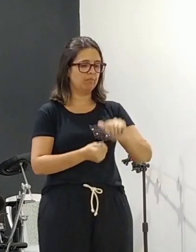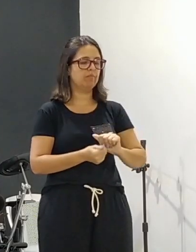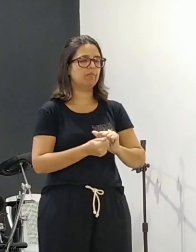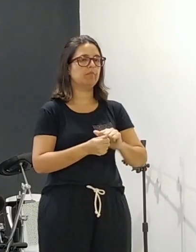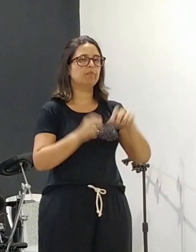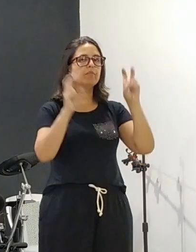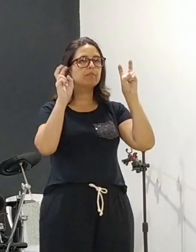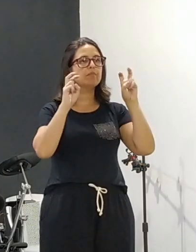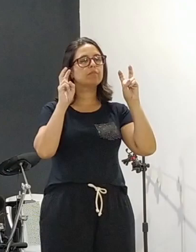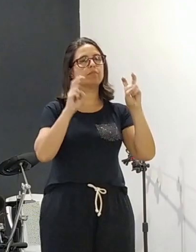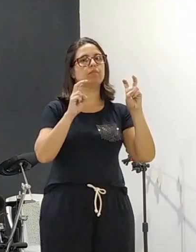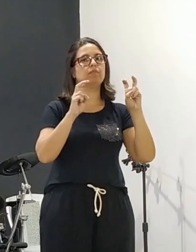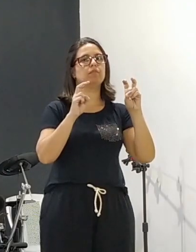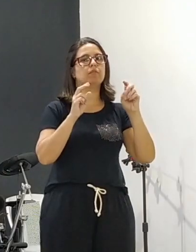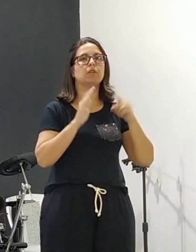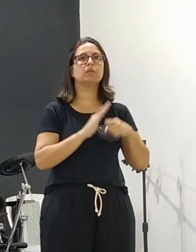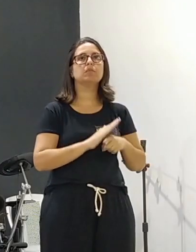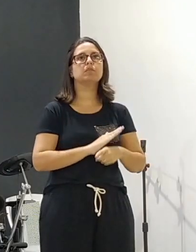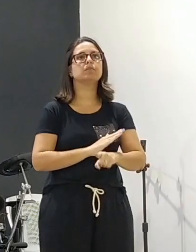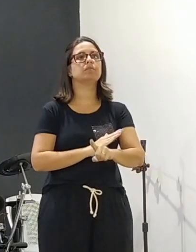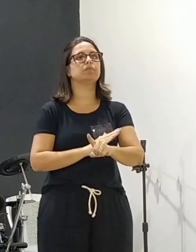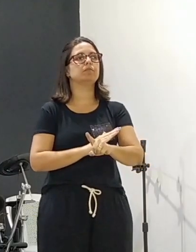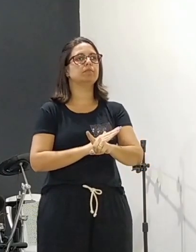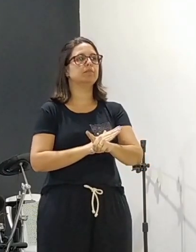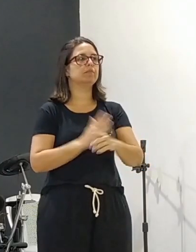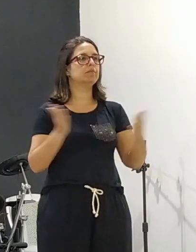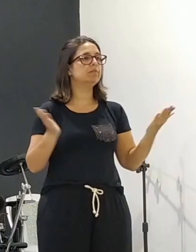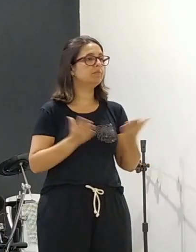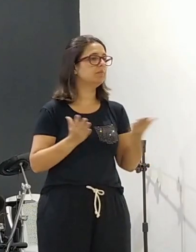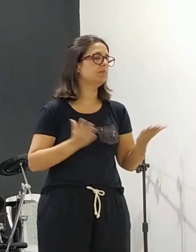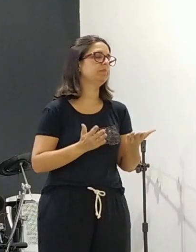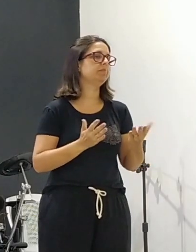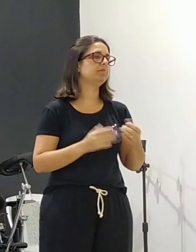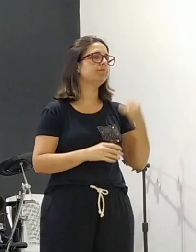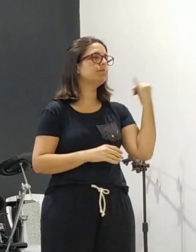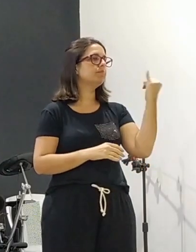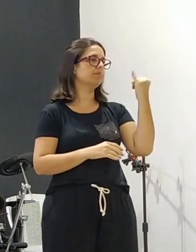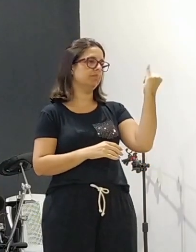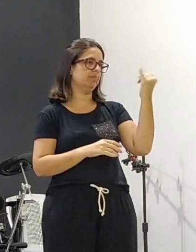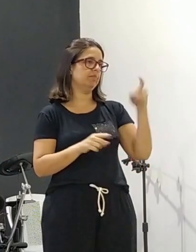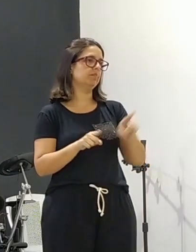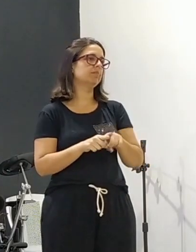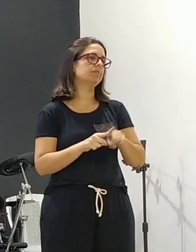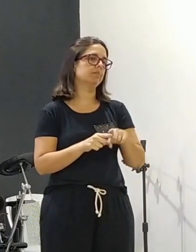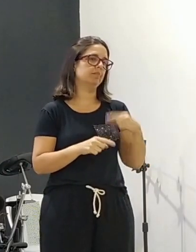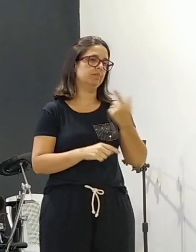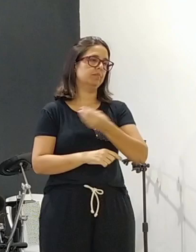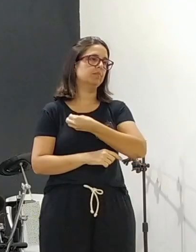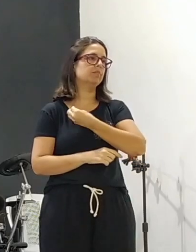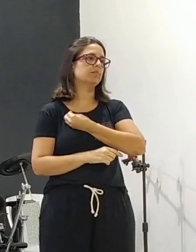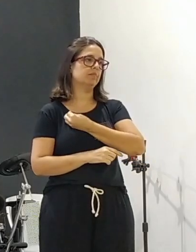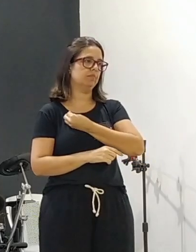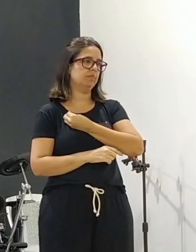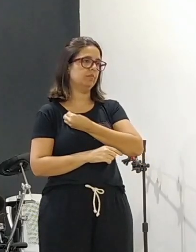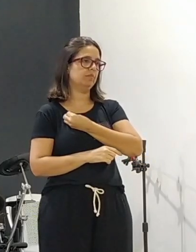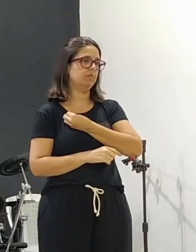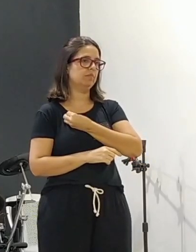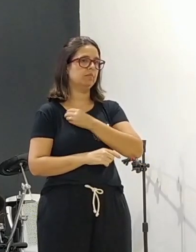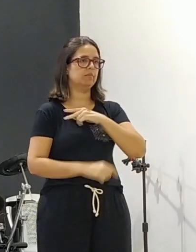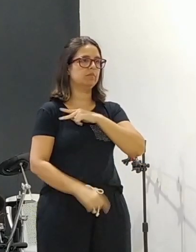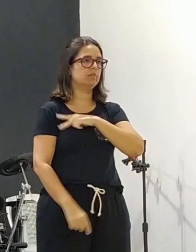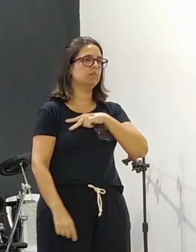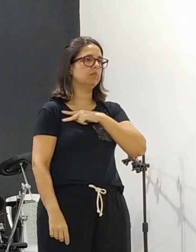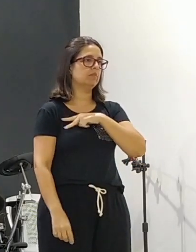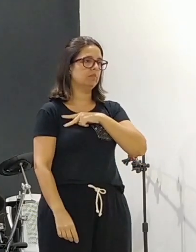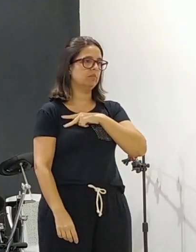um tema que ele é profundamente atual, e é profundamente importante para a nossa vida nesses dias. Paulo diz assim para